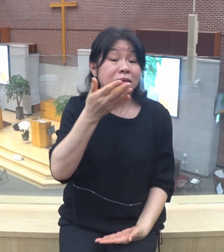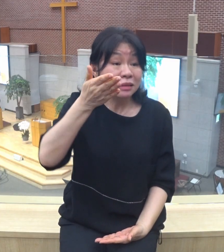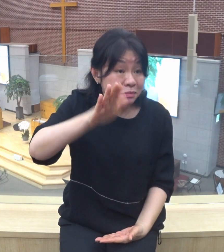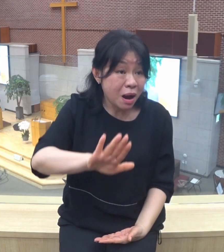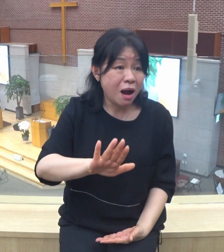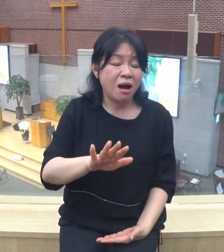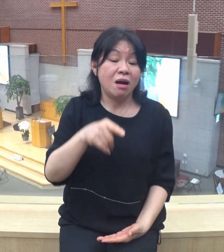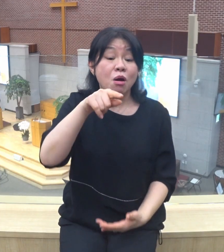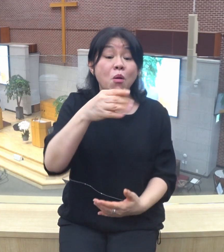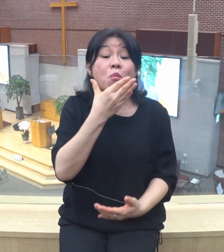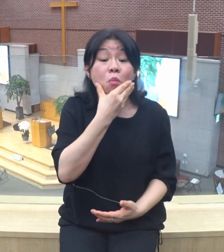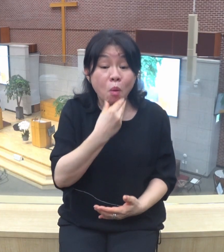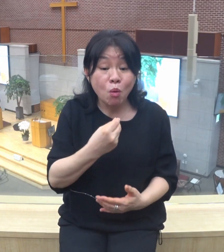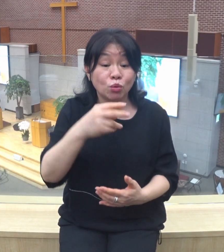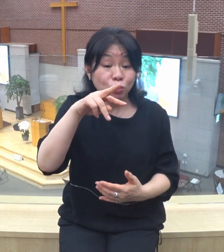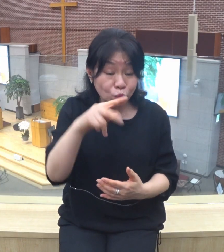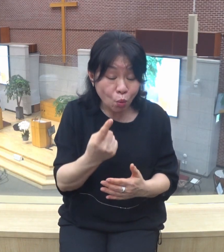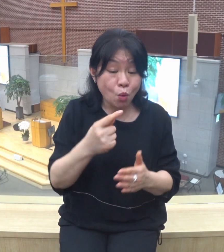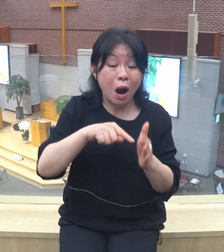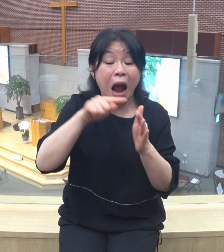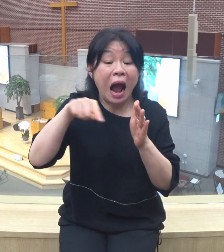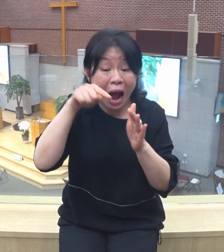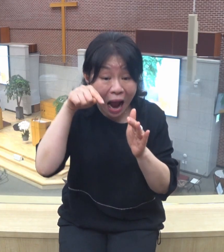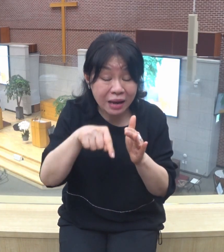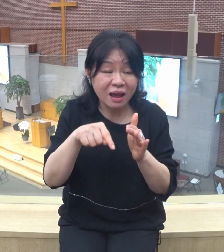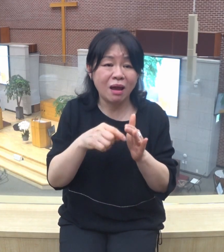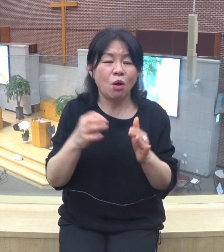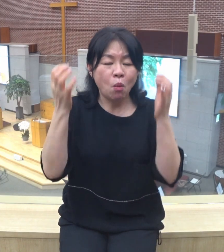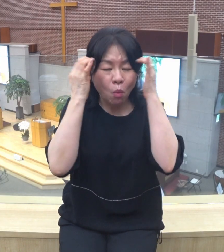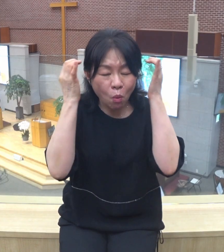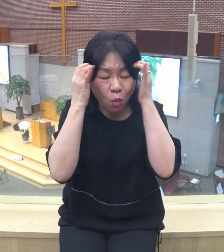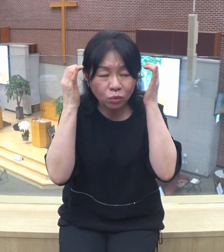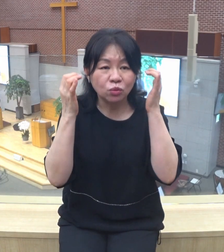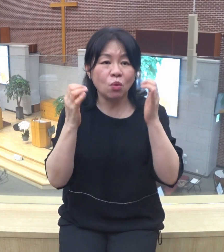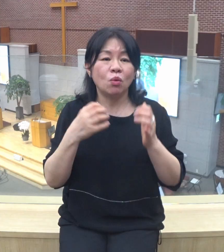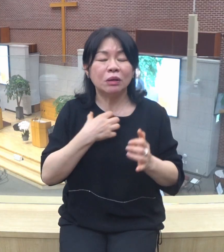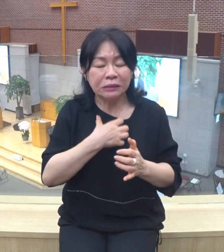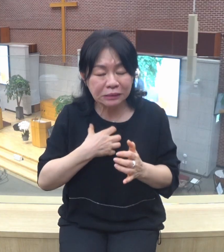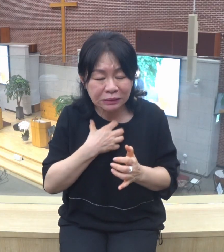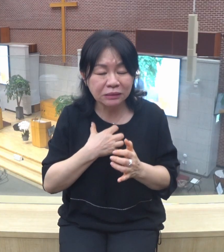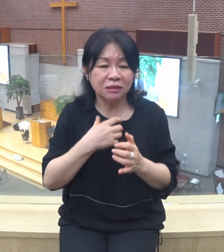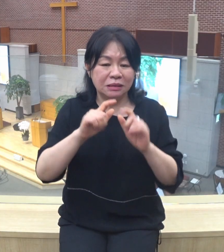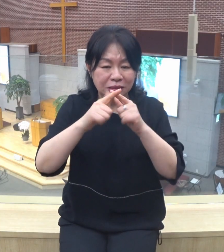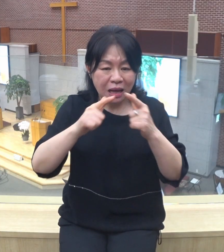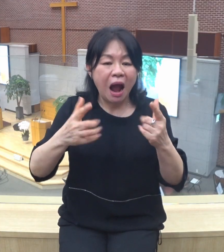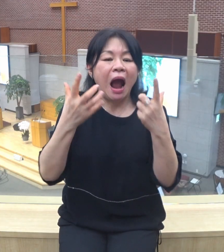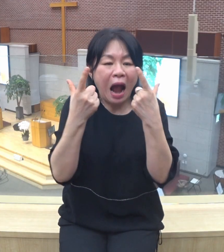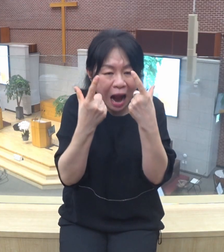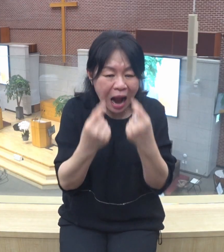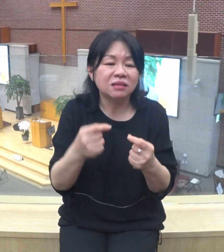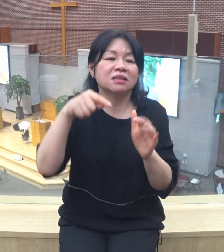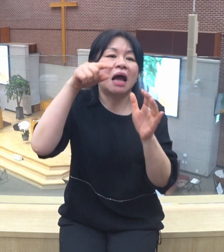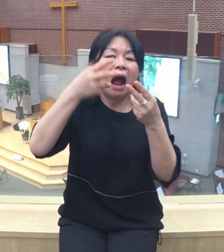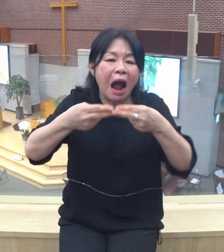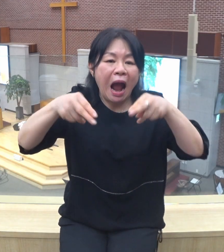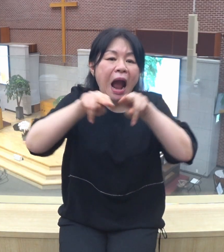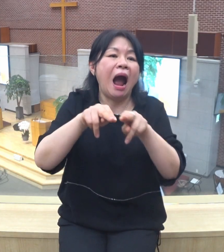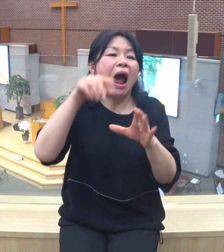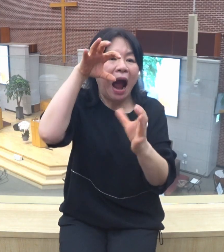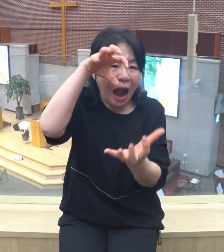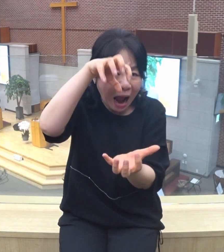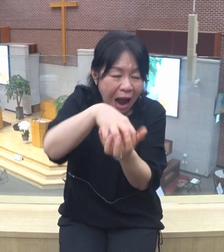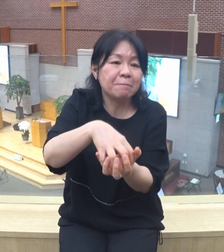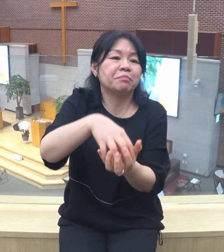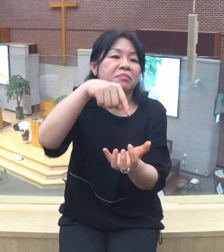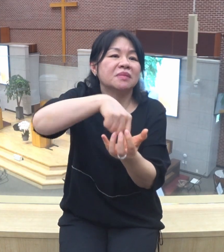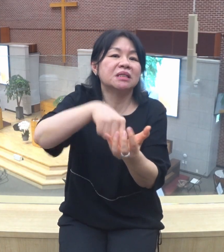아니라 하나님께서 이 문제를 우리와 함께 지나갈 것이라고 약속하는 것입니다. 그 문제들이